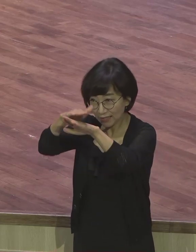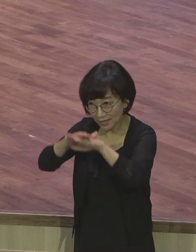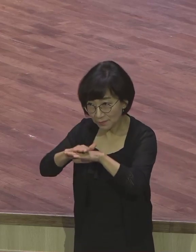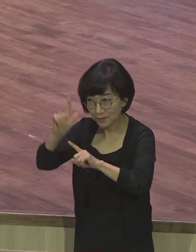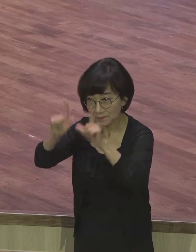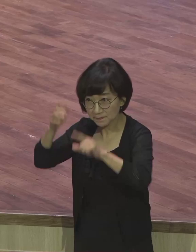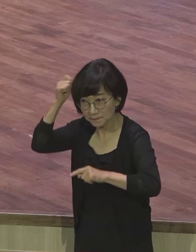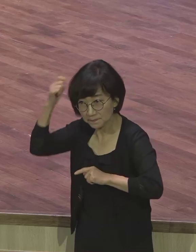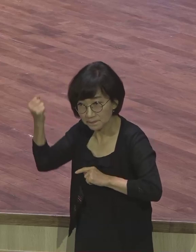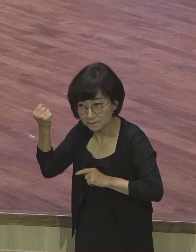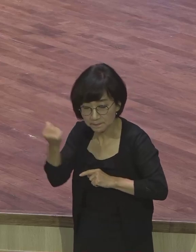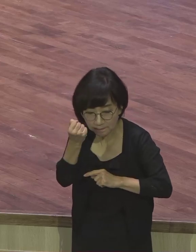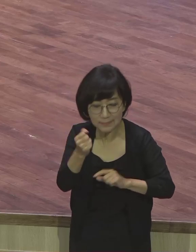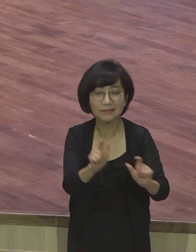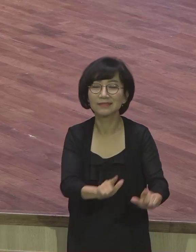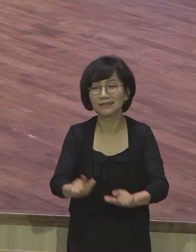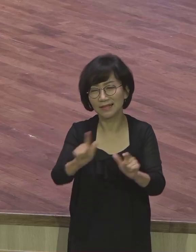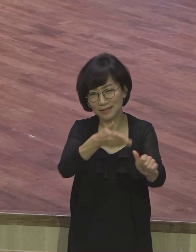살아라.